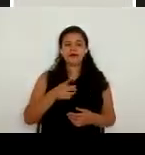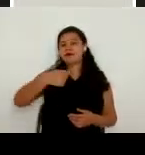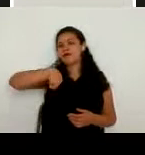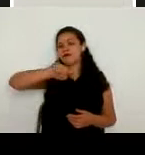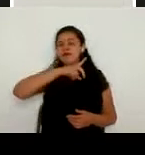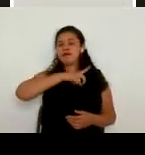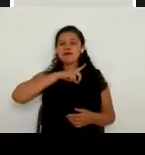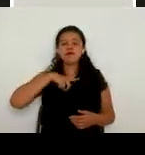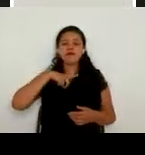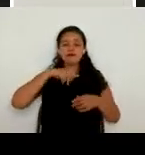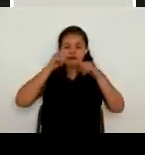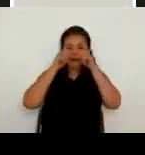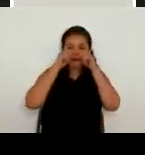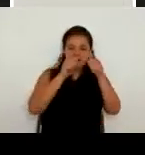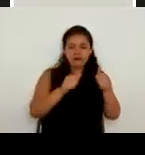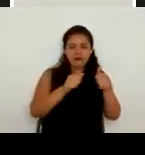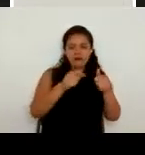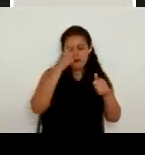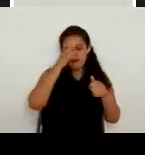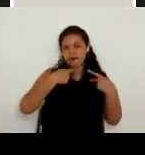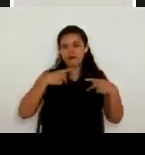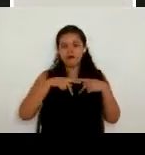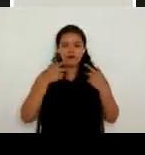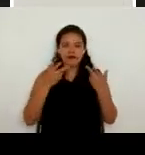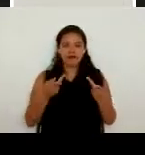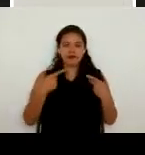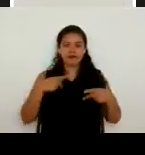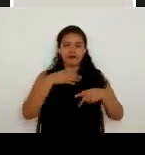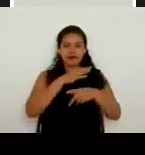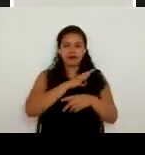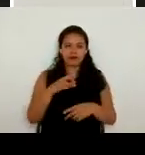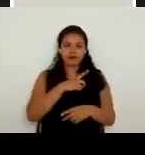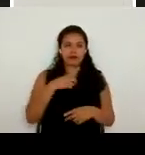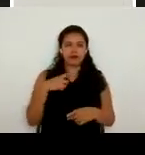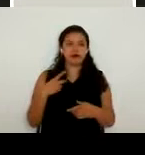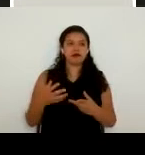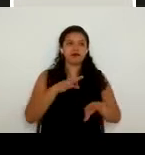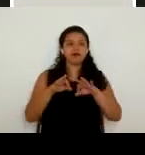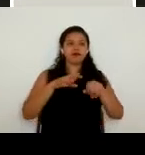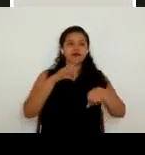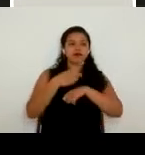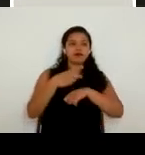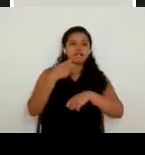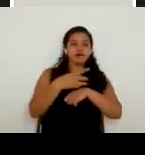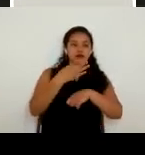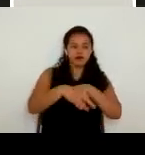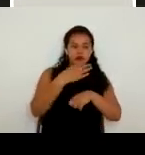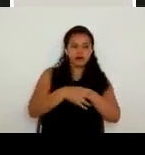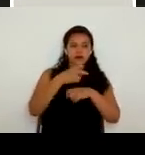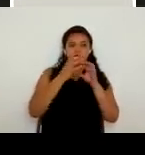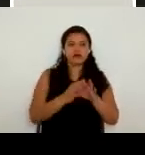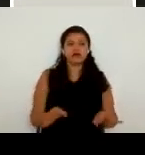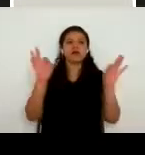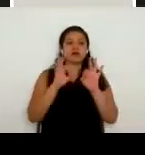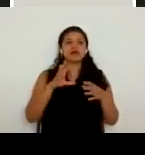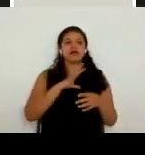por parte de la familia el trabajo en el caso del trabajo temporal dice es muy importante saber si es que es un contrato por